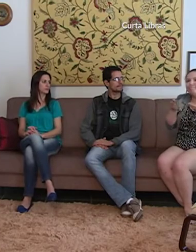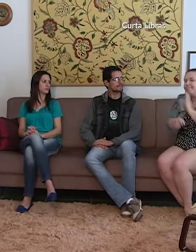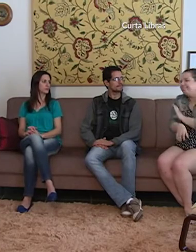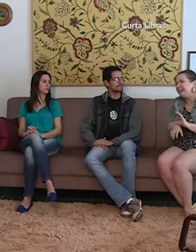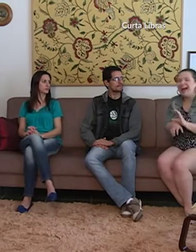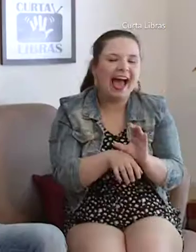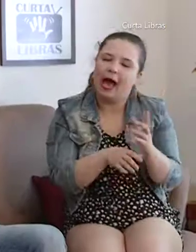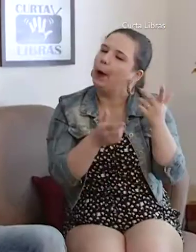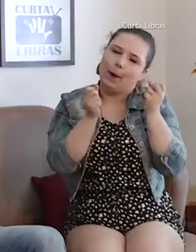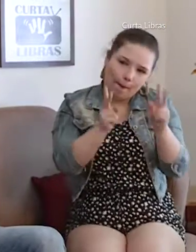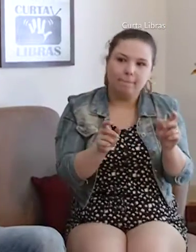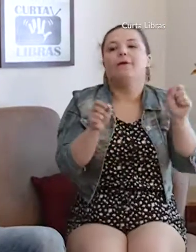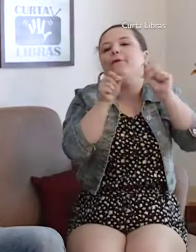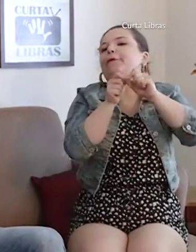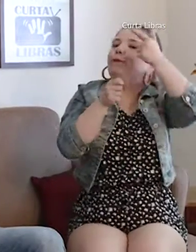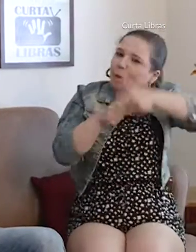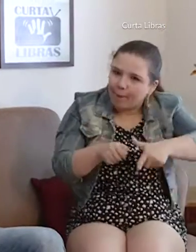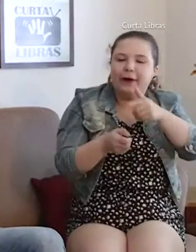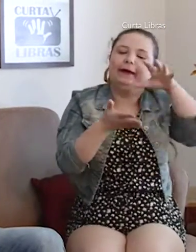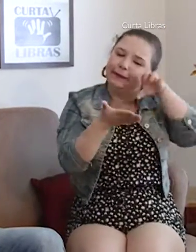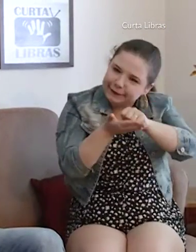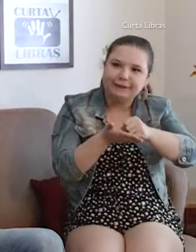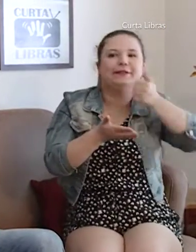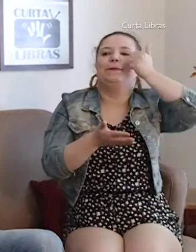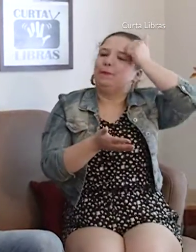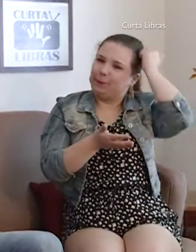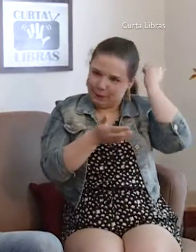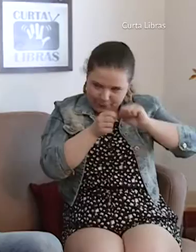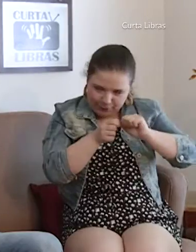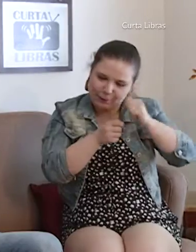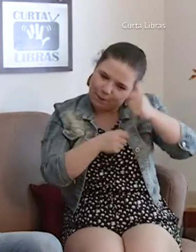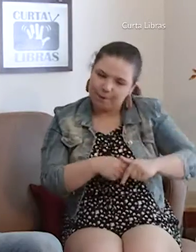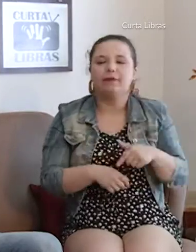queria. Aí eu fiz vestibular de novo pela segunda vez.